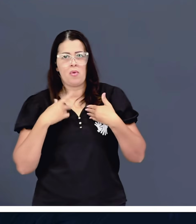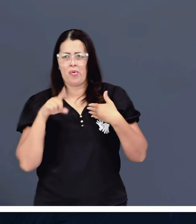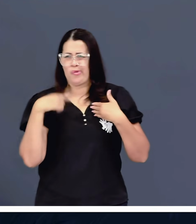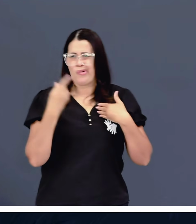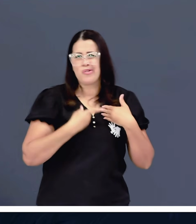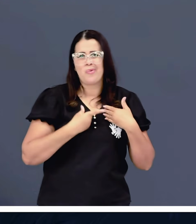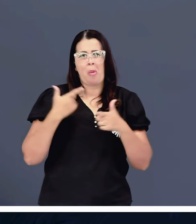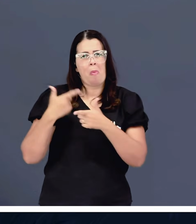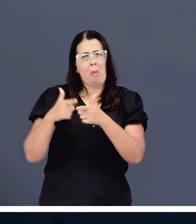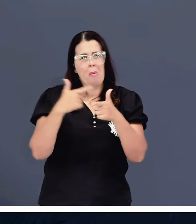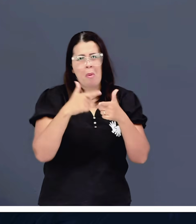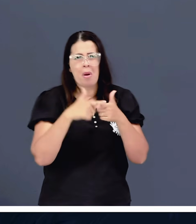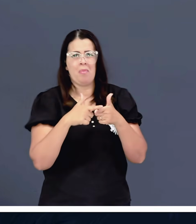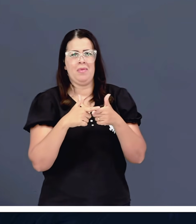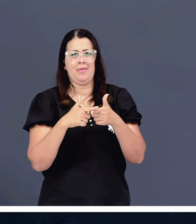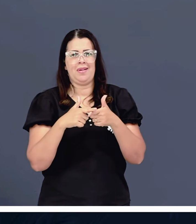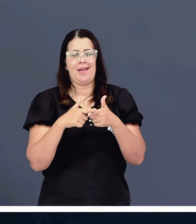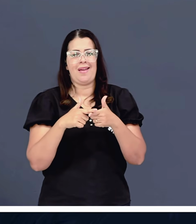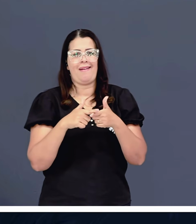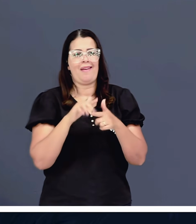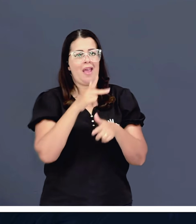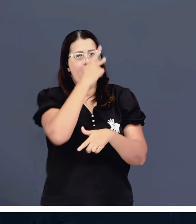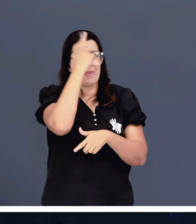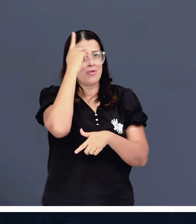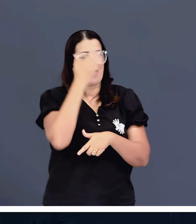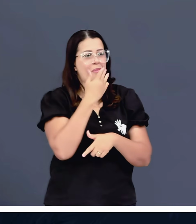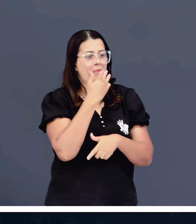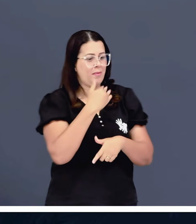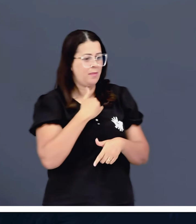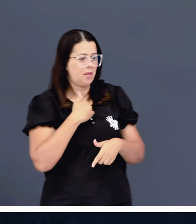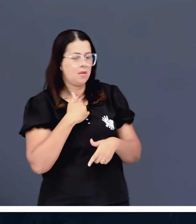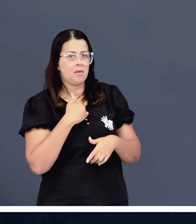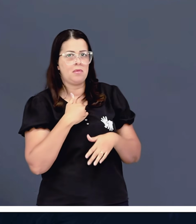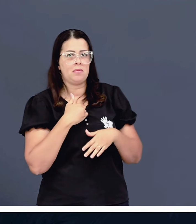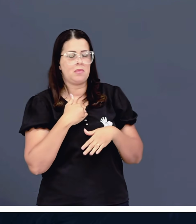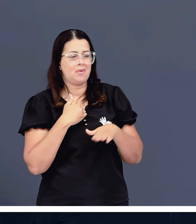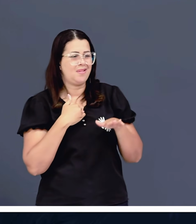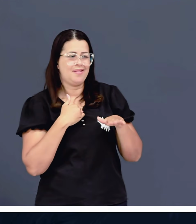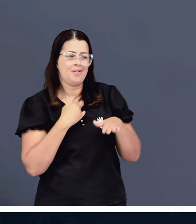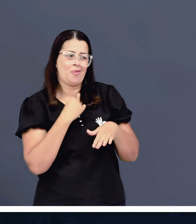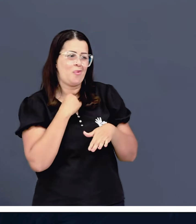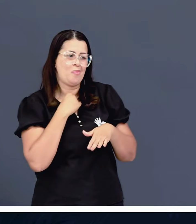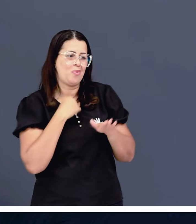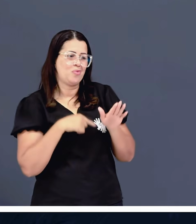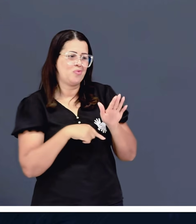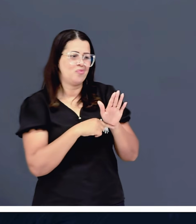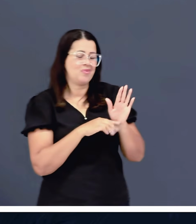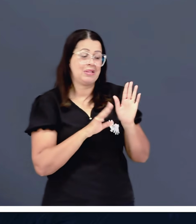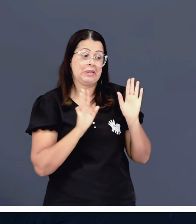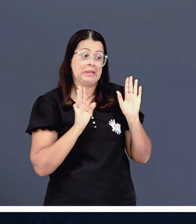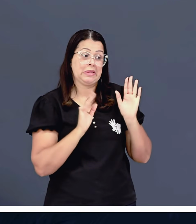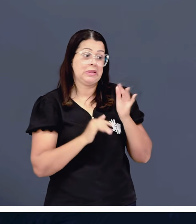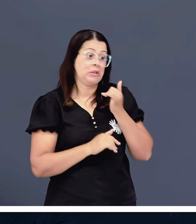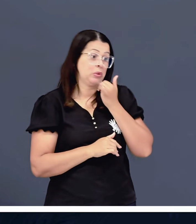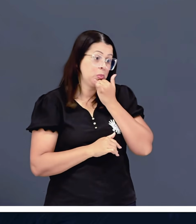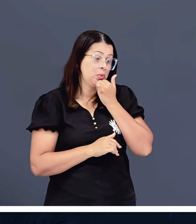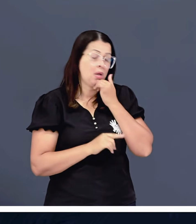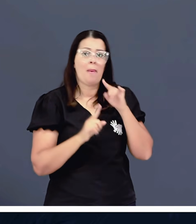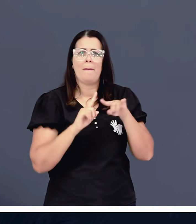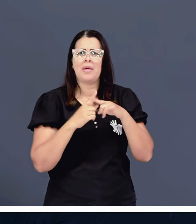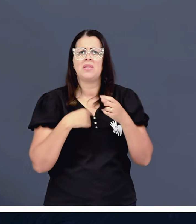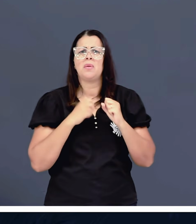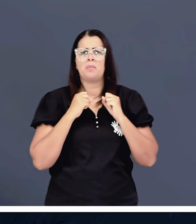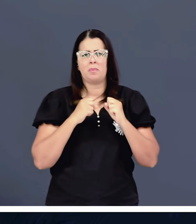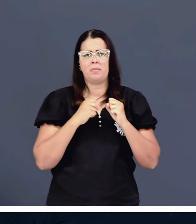vivendo num cenário de escassez e alguém nos pede algo, a gente pode dizer para a pessoa, olha, eu não posso te ajudar. Mas a gente